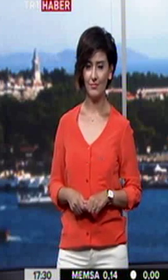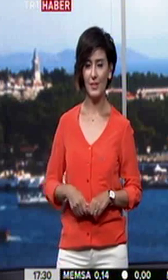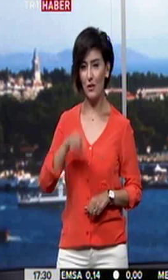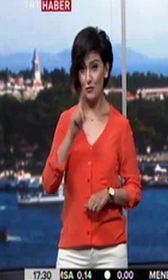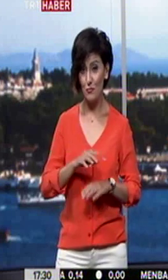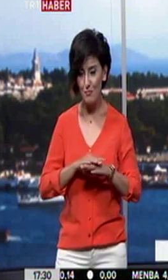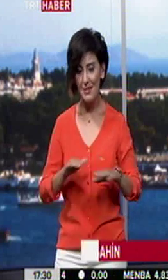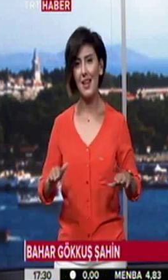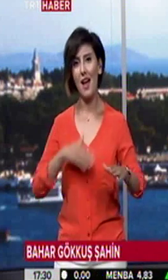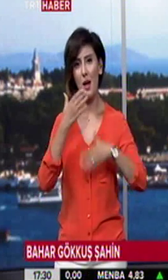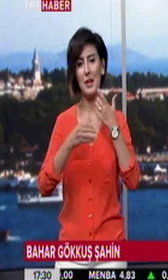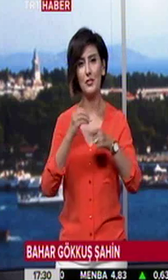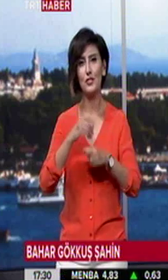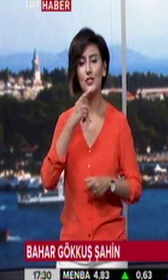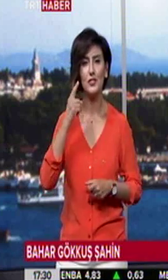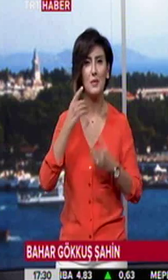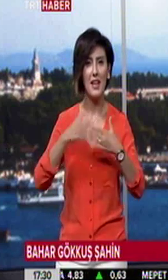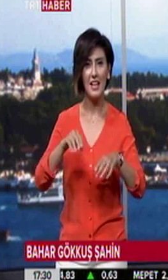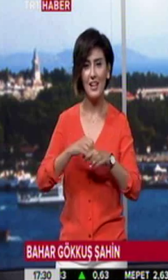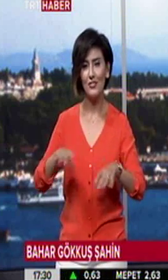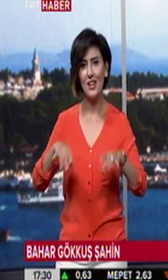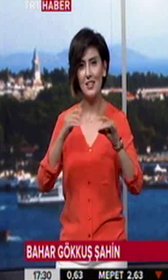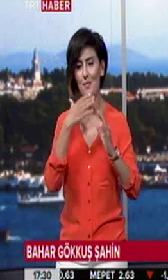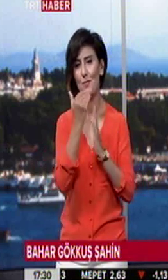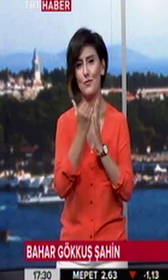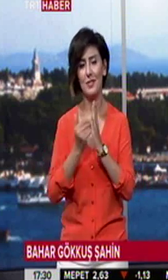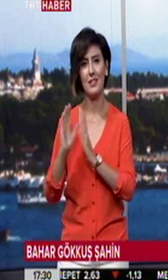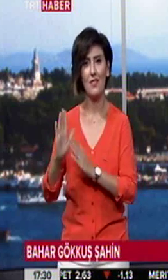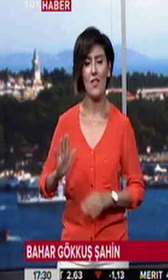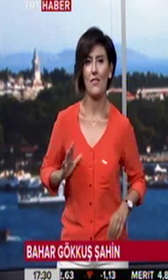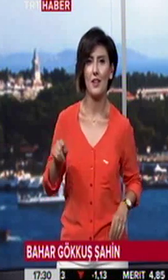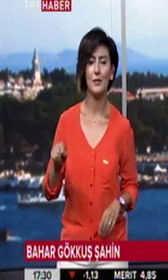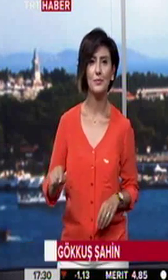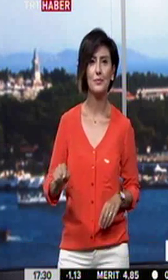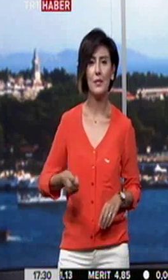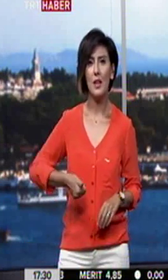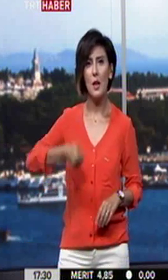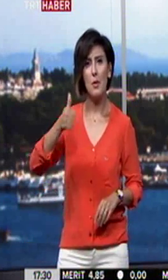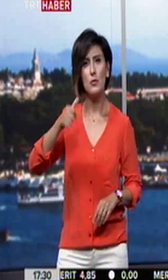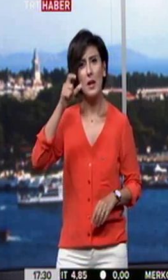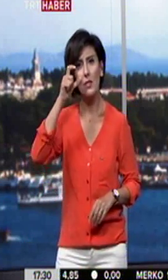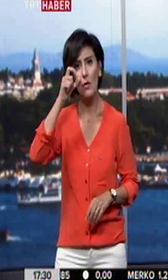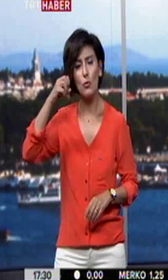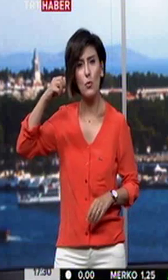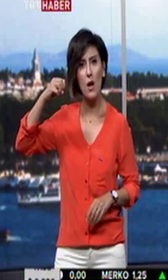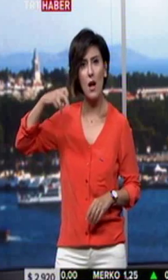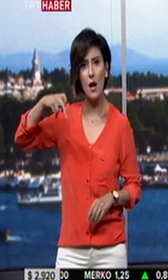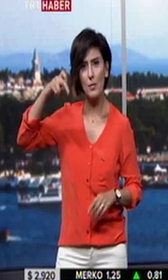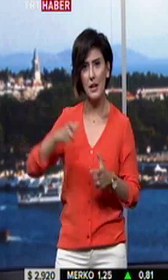Gün biterken haber kuşağımız işitme engelliler için hazırladığımız haberlerle devam ediyor. Başbakan Ahmet Davutoğlu, AK